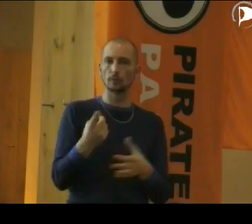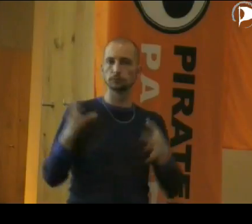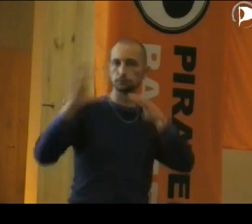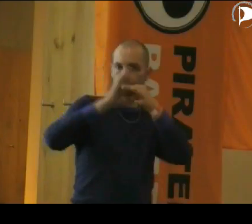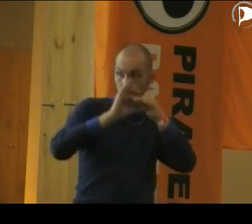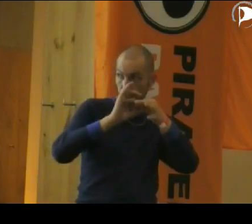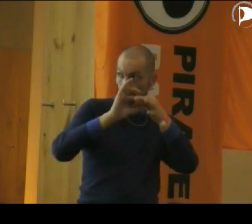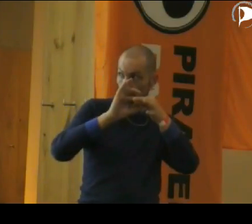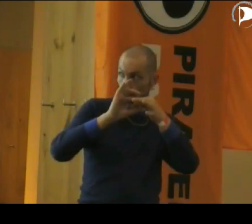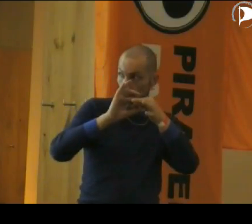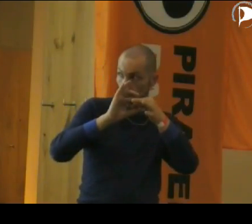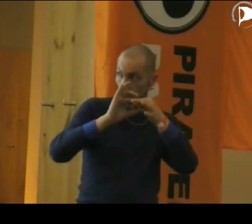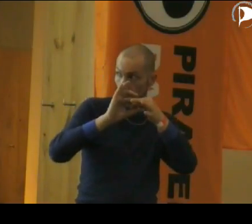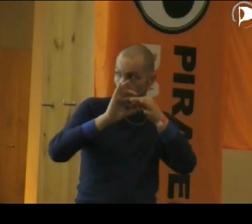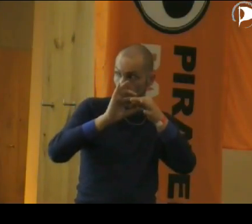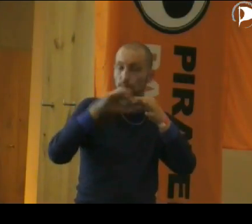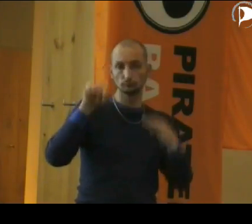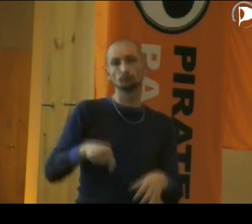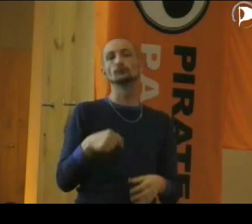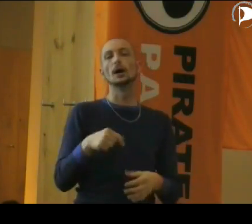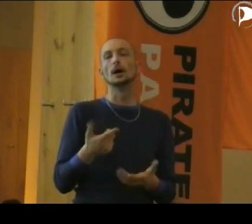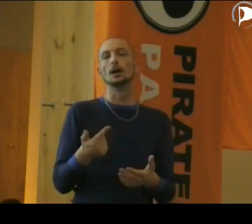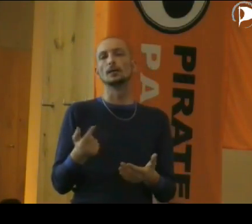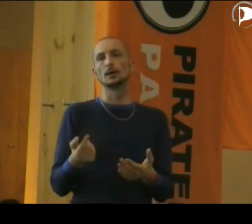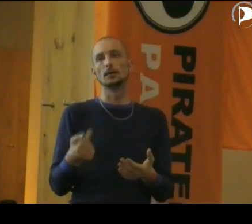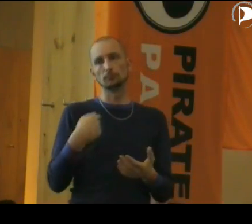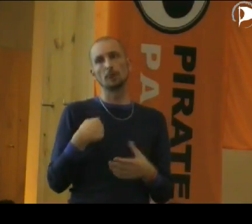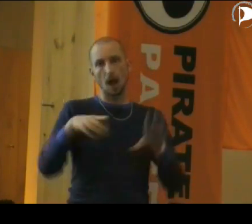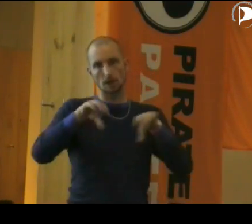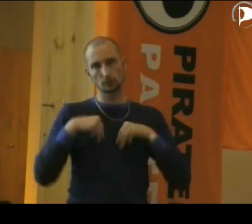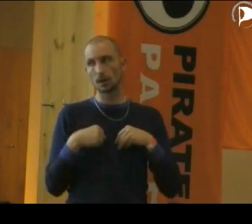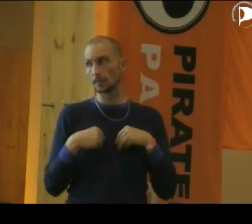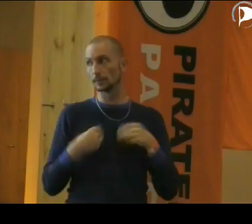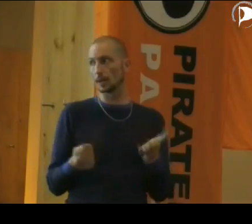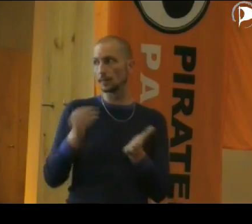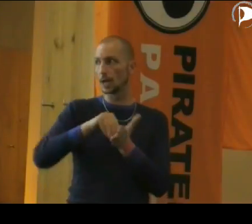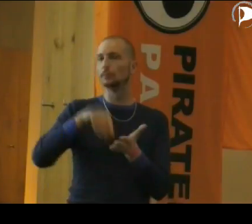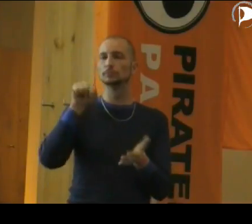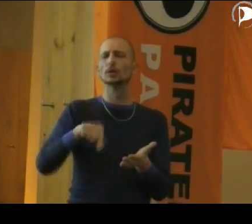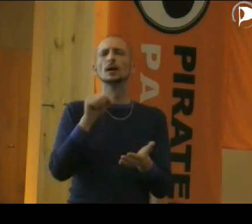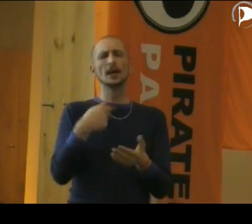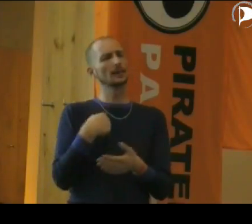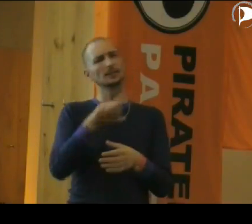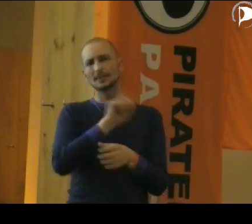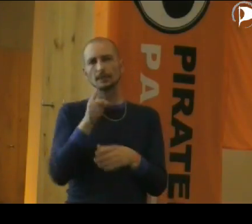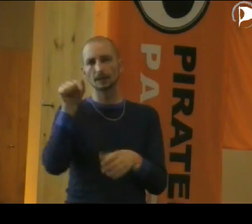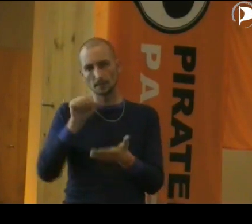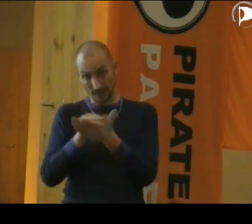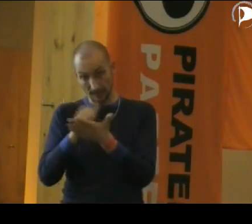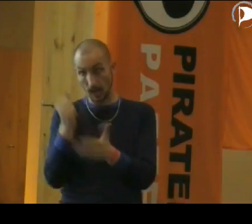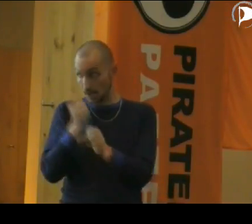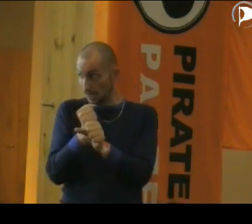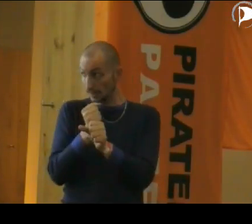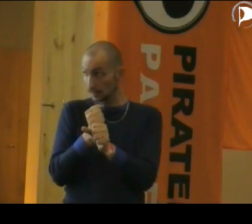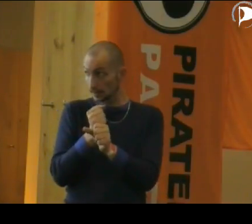dann ist demzufolge keine möglichkeit die presse und zu arbeiten ich habe mir aber ruft der